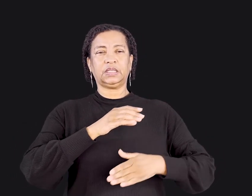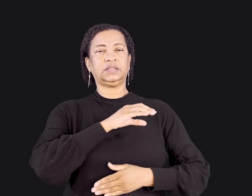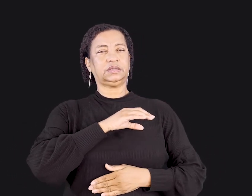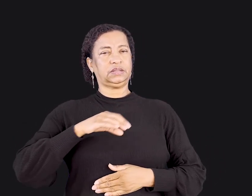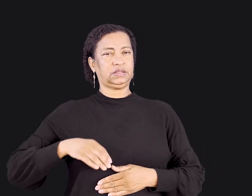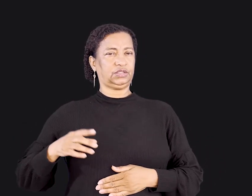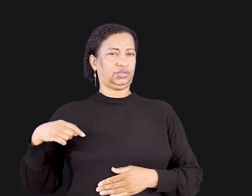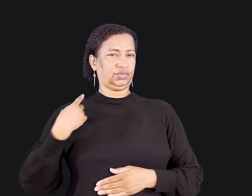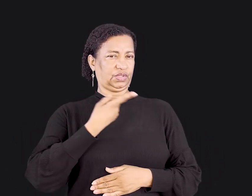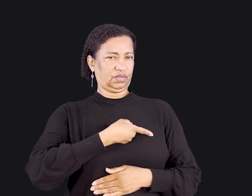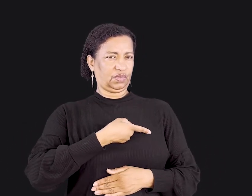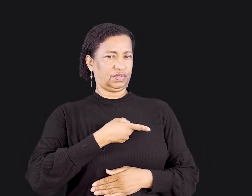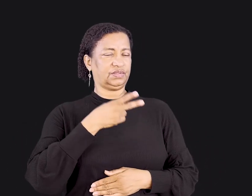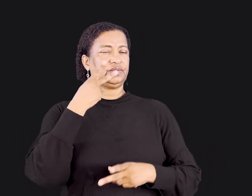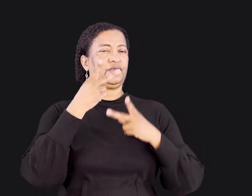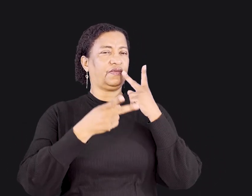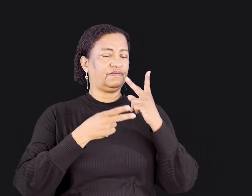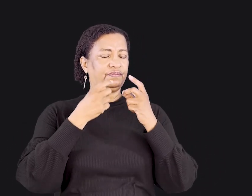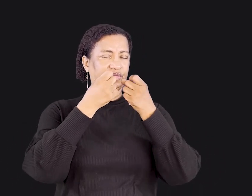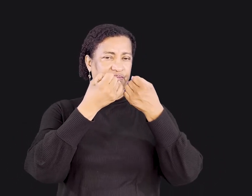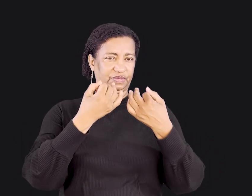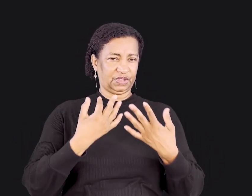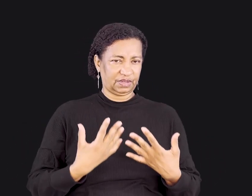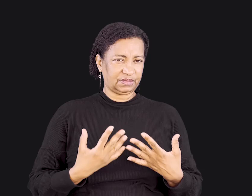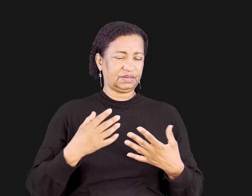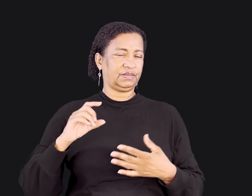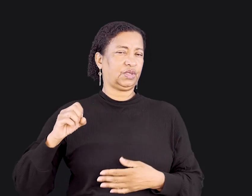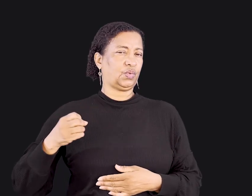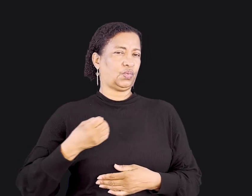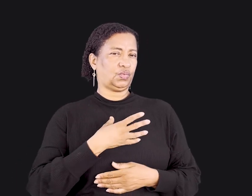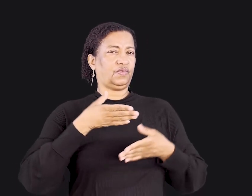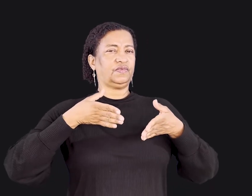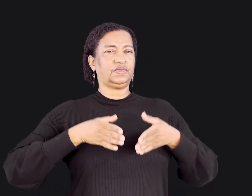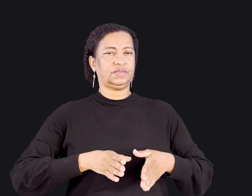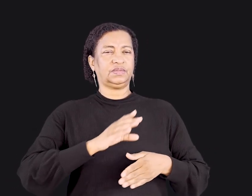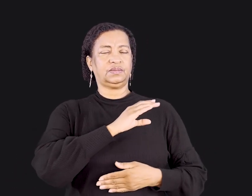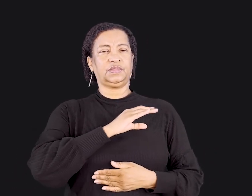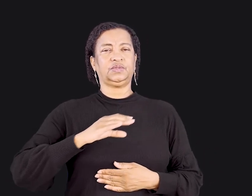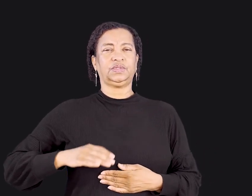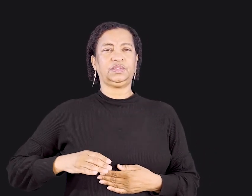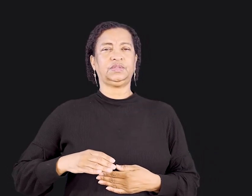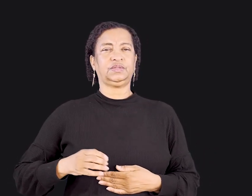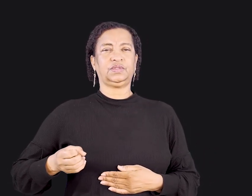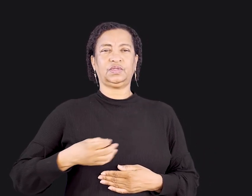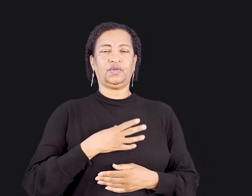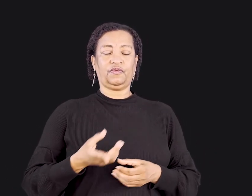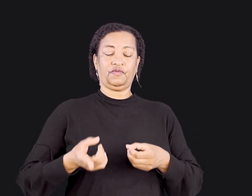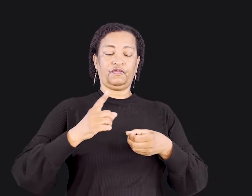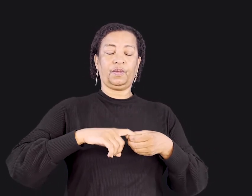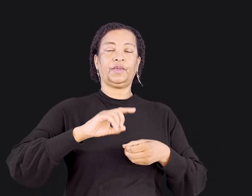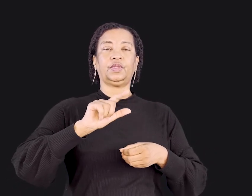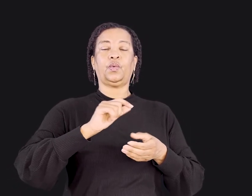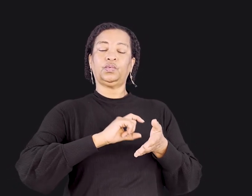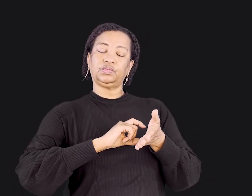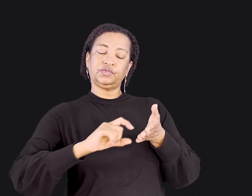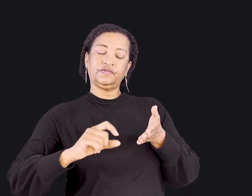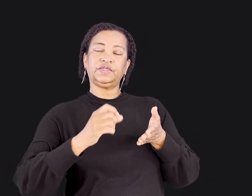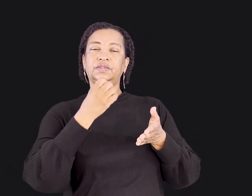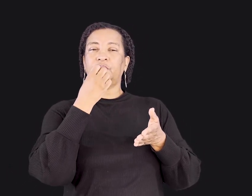disposição uma apostila que explica o novo nascimento em Cristo com maiores detalhes. Vamos voltar aqui. Outro versículo que também não